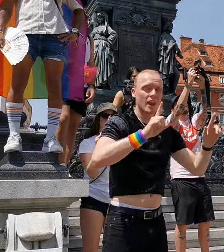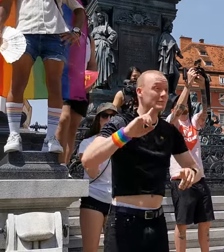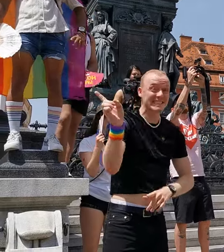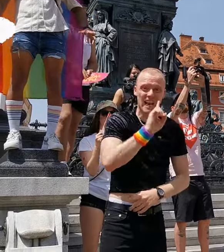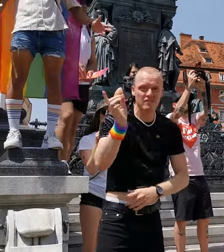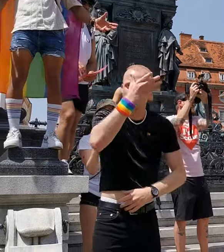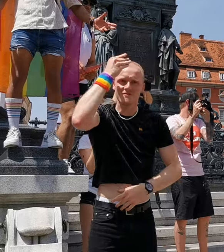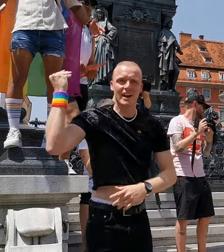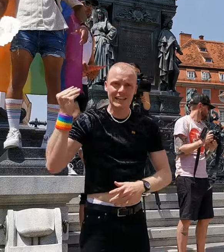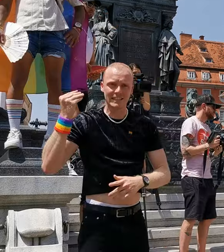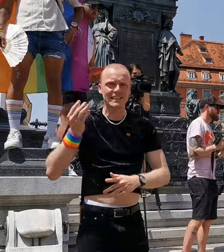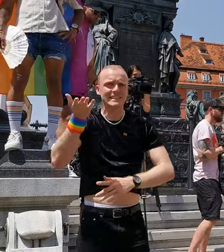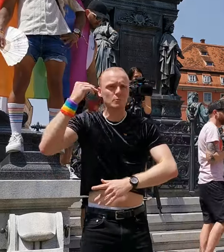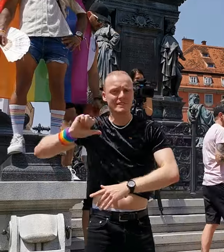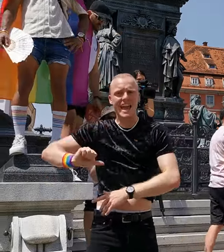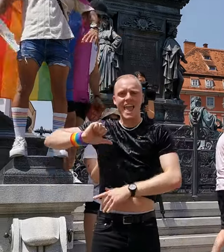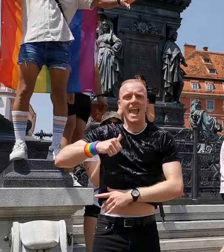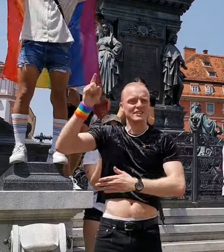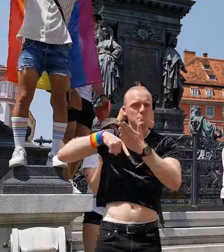first Pride was a riot.